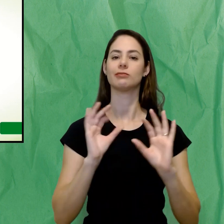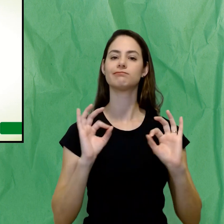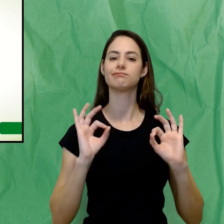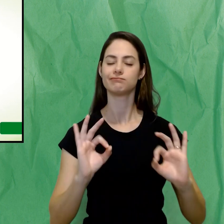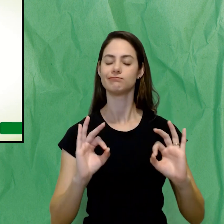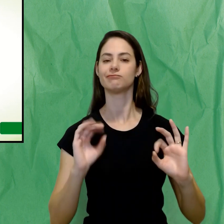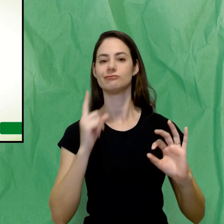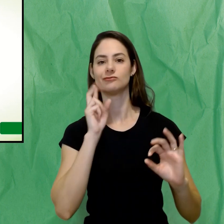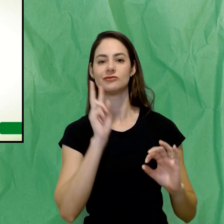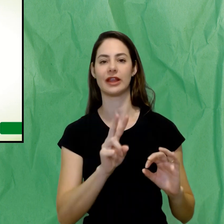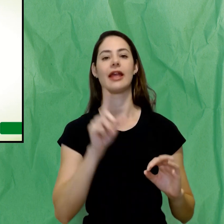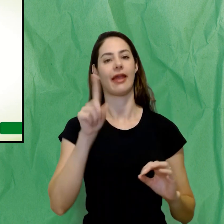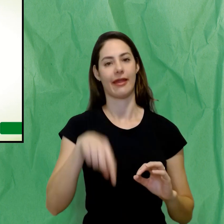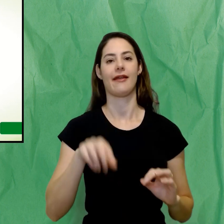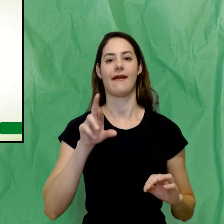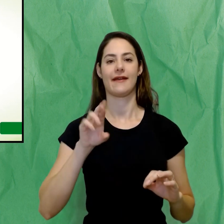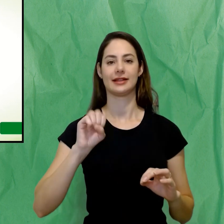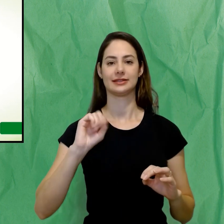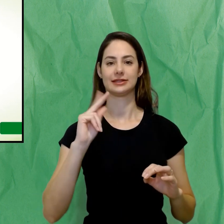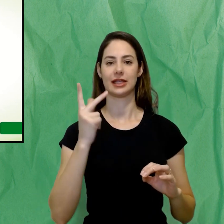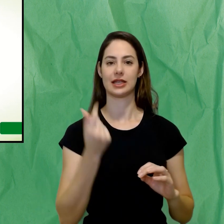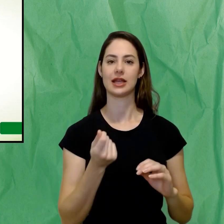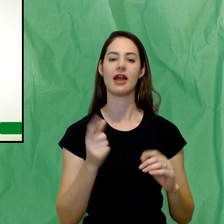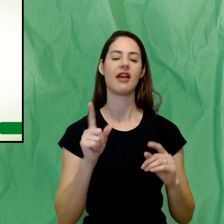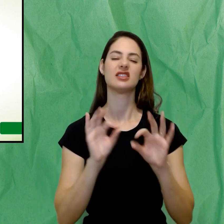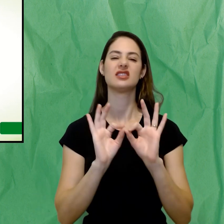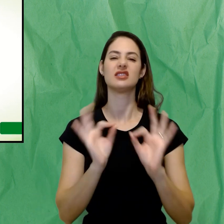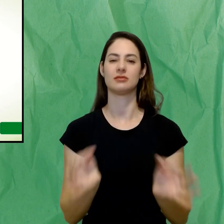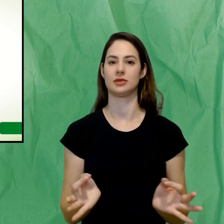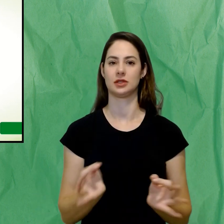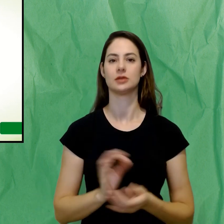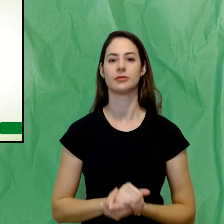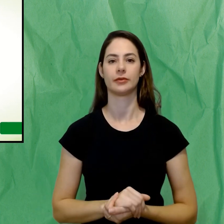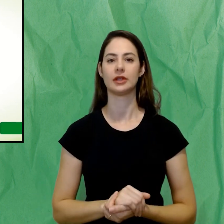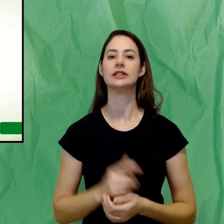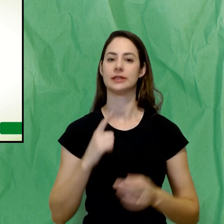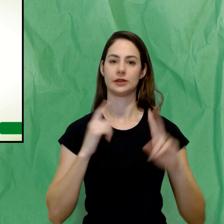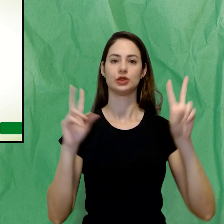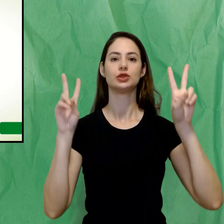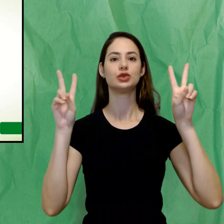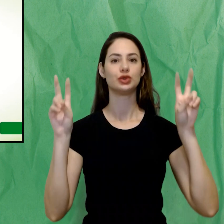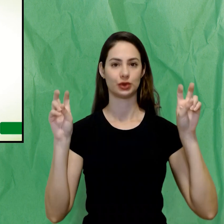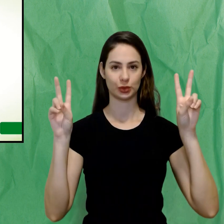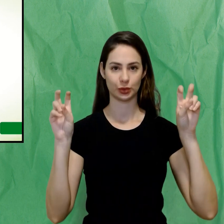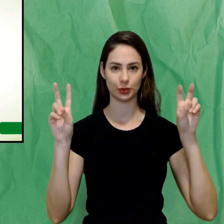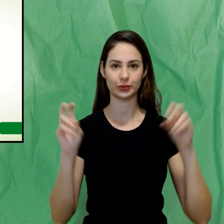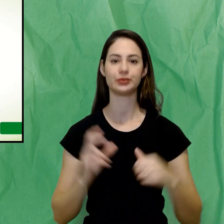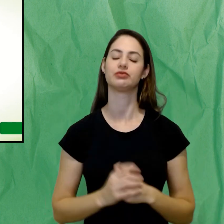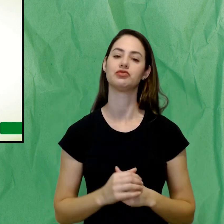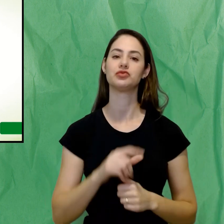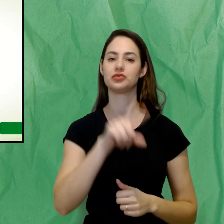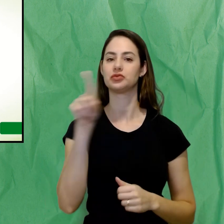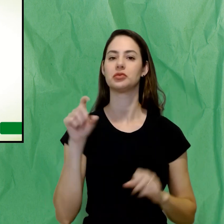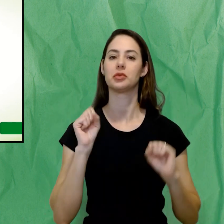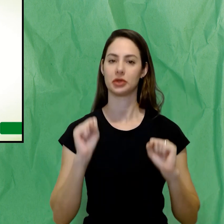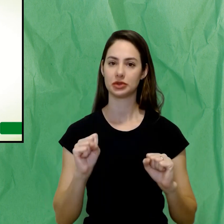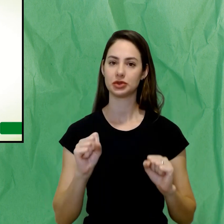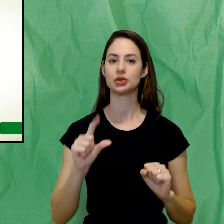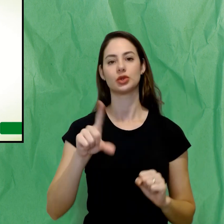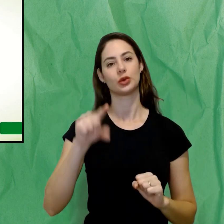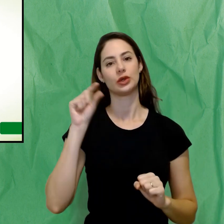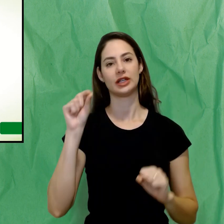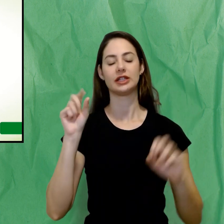texto como uma resenha, e essa estrutura ela é bastante simples. Ela consiste no título, então que você pode escolher um